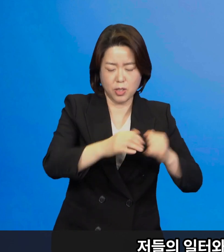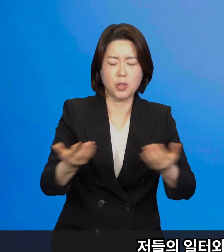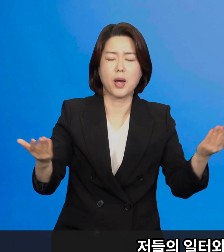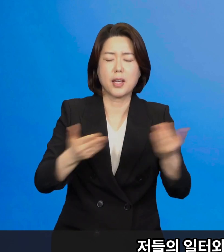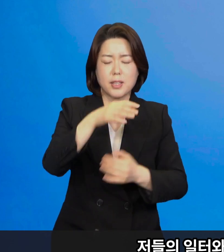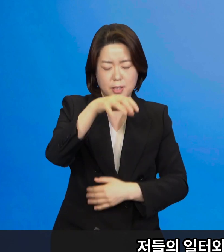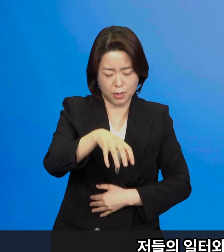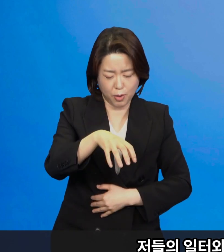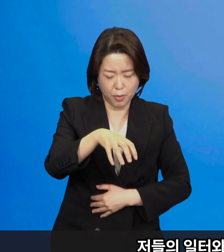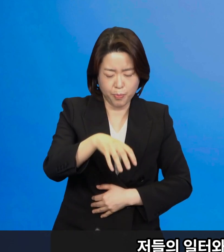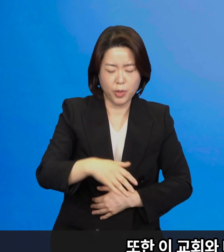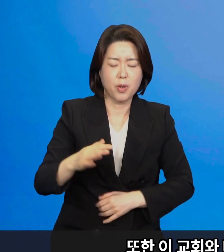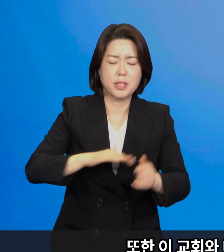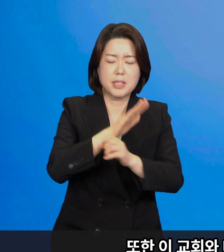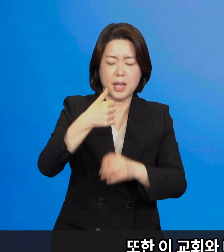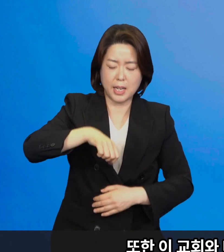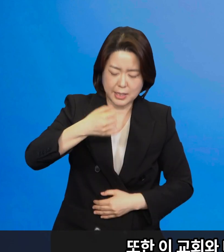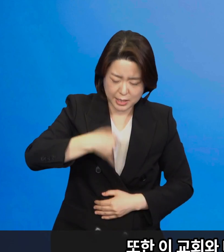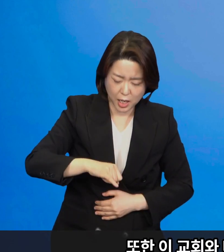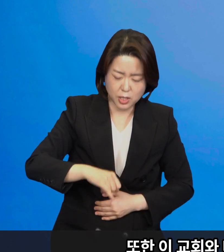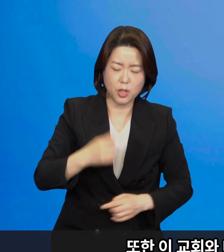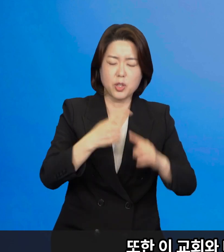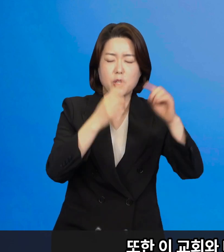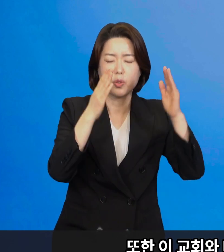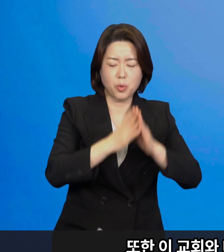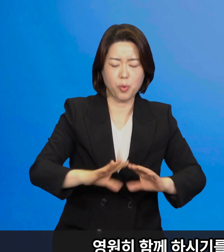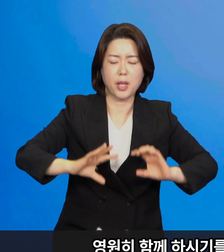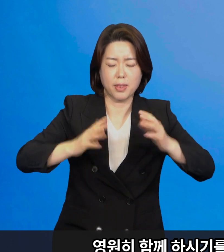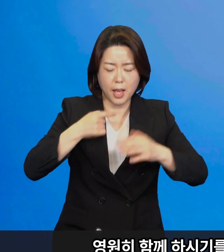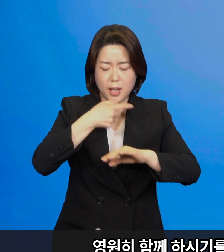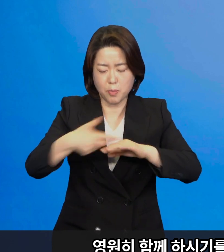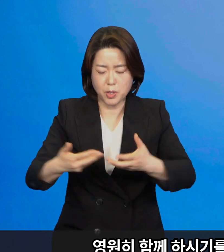일터와 사랑하는 자녀들, 또한 이 교회와 나라와 민족